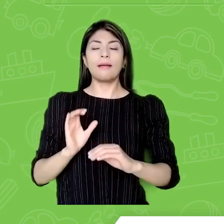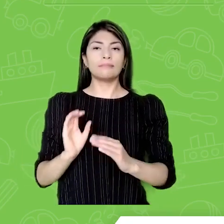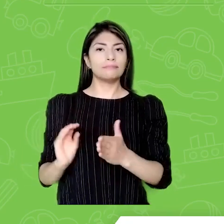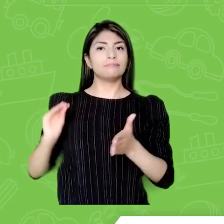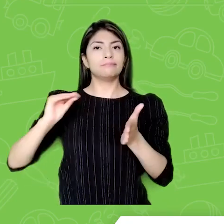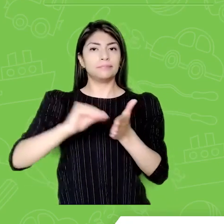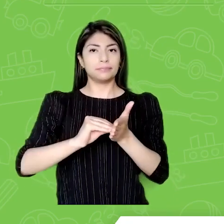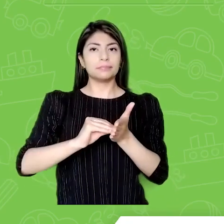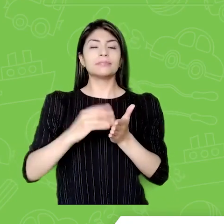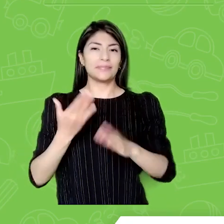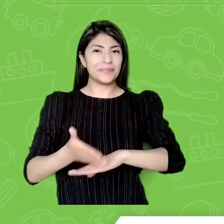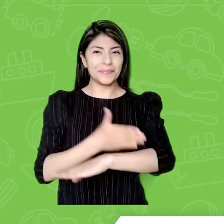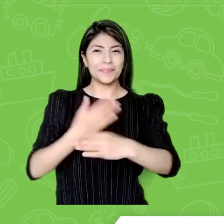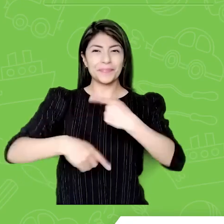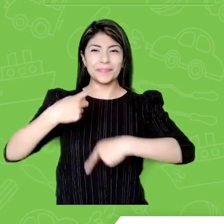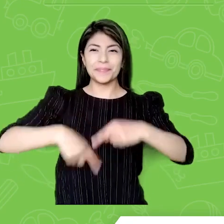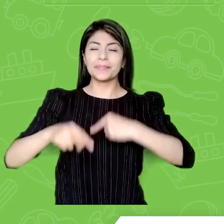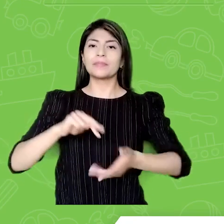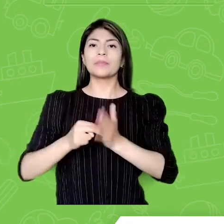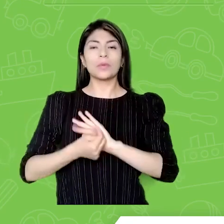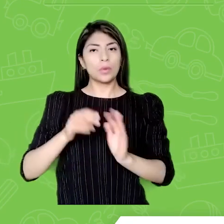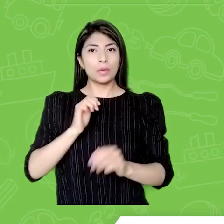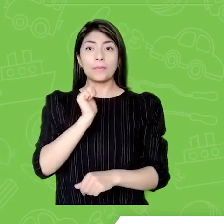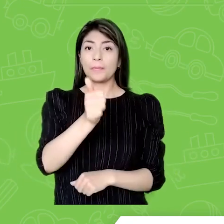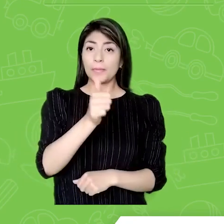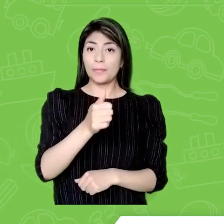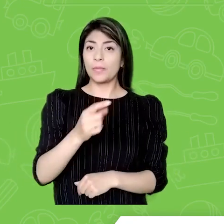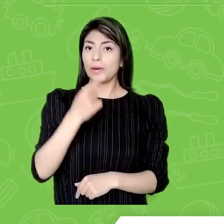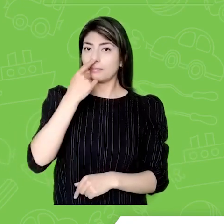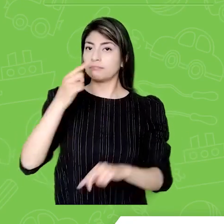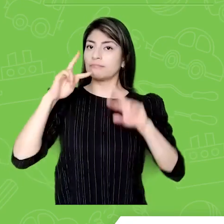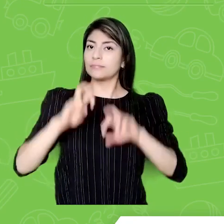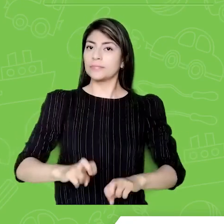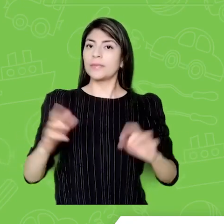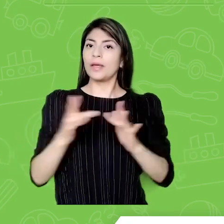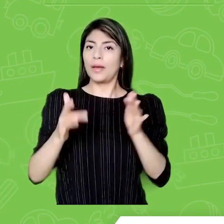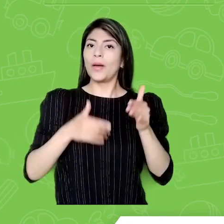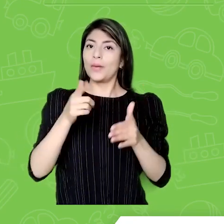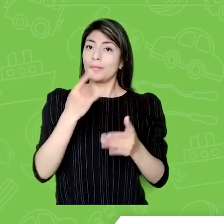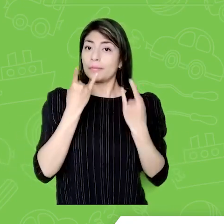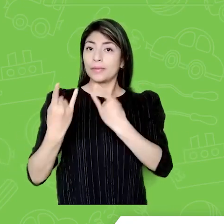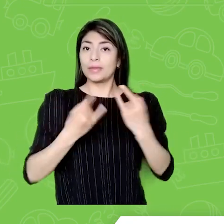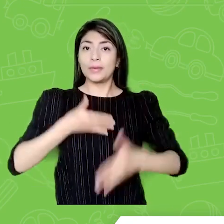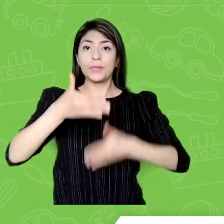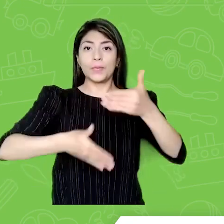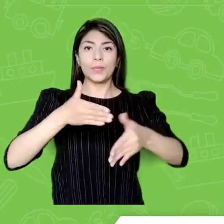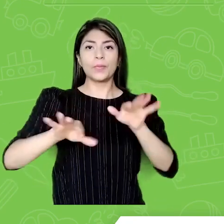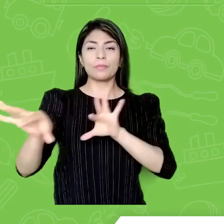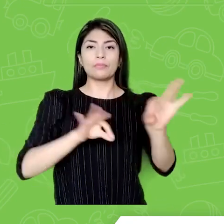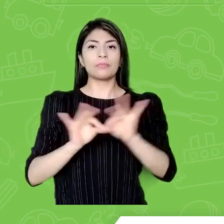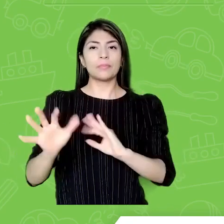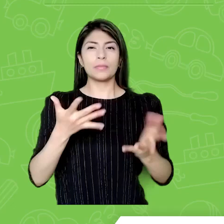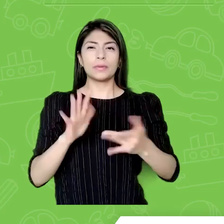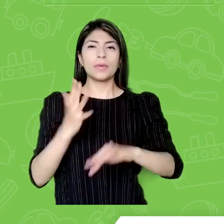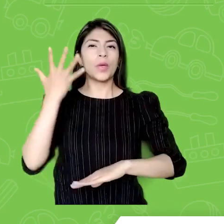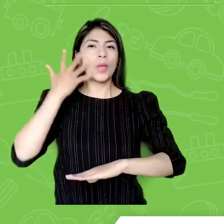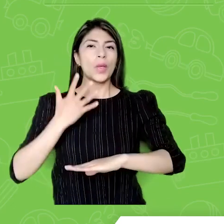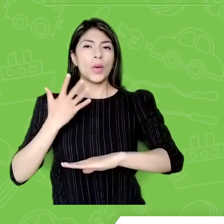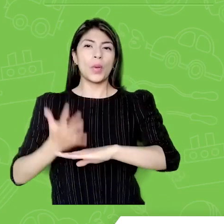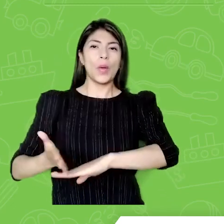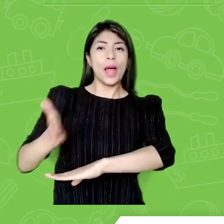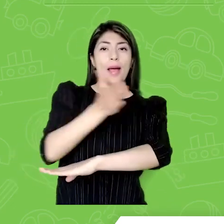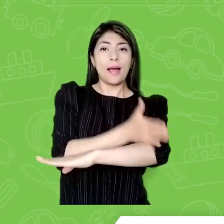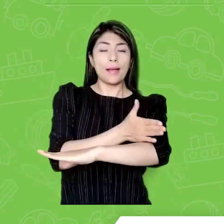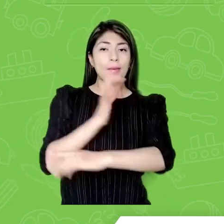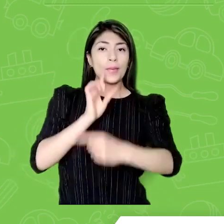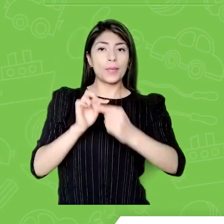que pueda ser consultada por los ciudadanos interesados en este proceso de selección, con al menos 5 días hábiles de antelación al inicio de